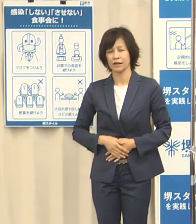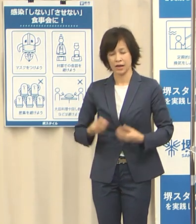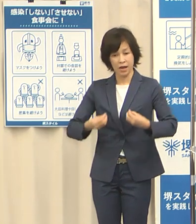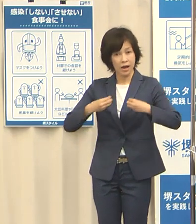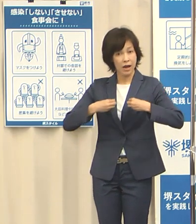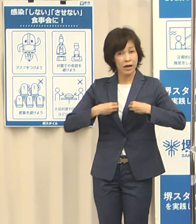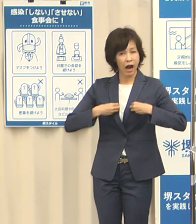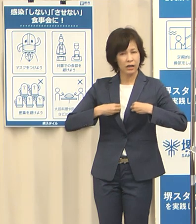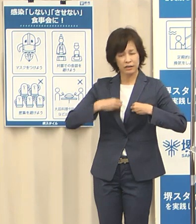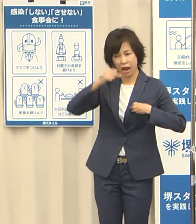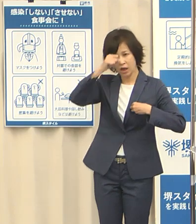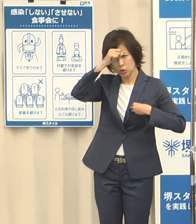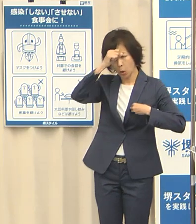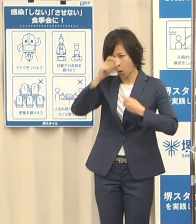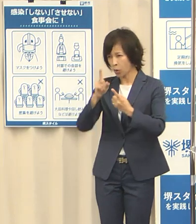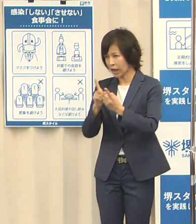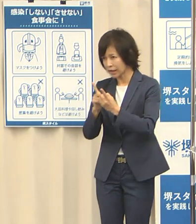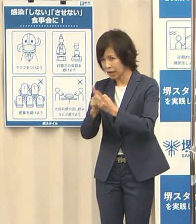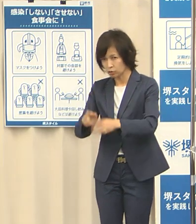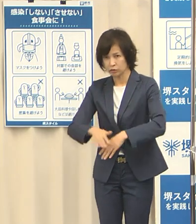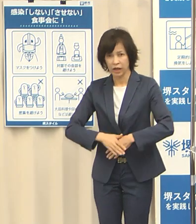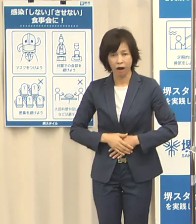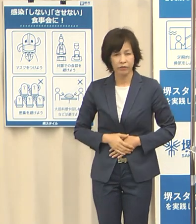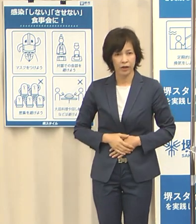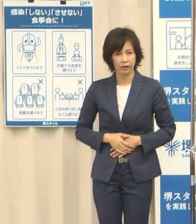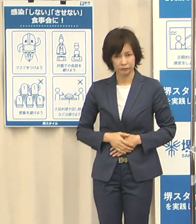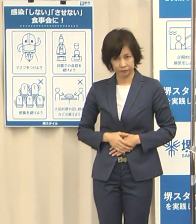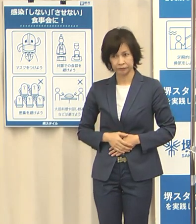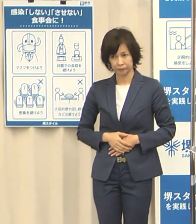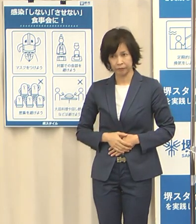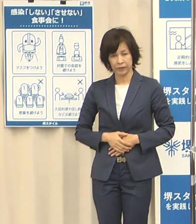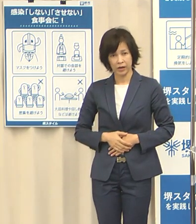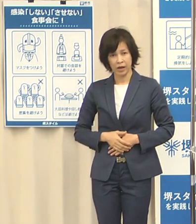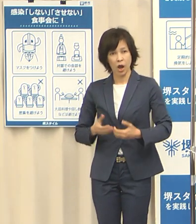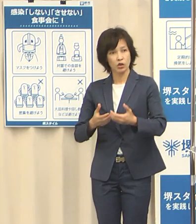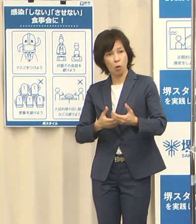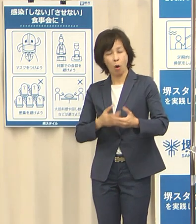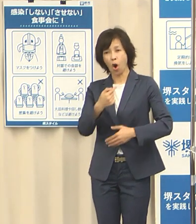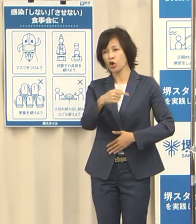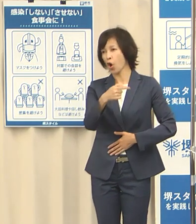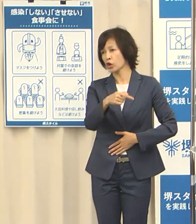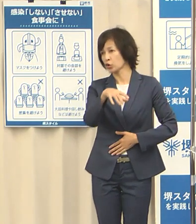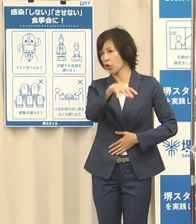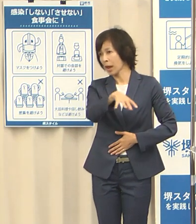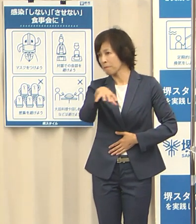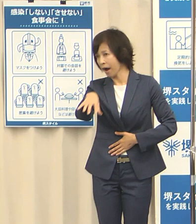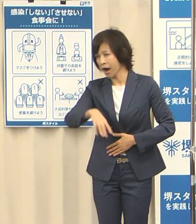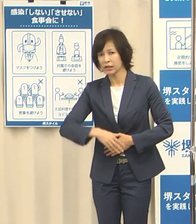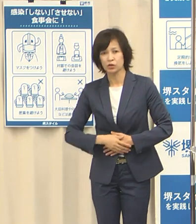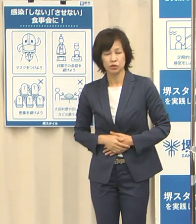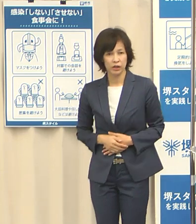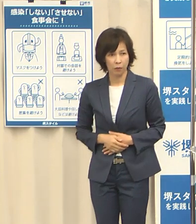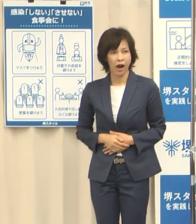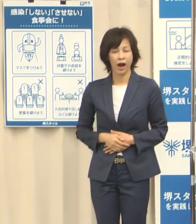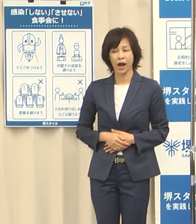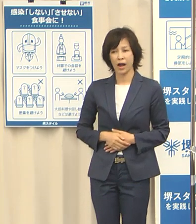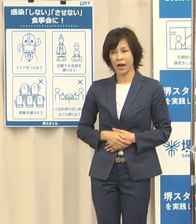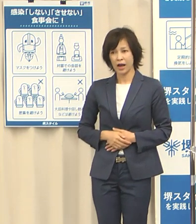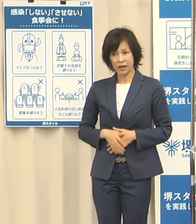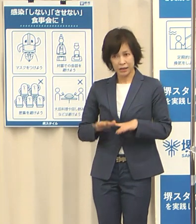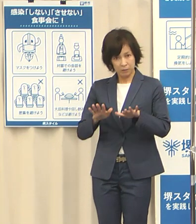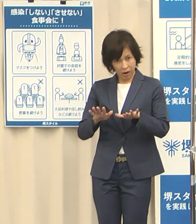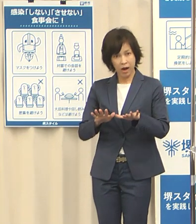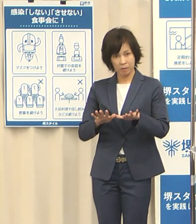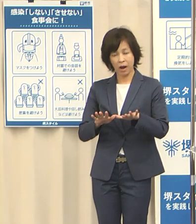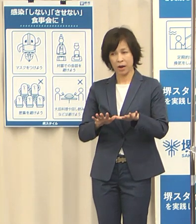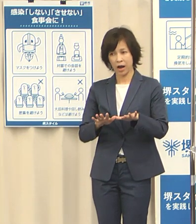感染症対策であったり、消防教育の現場、このようなところについては今平常通り行う必要が